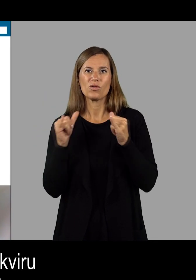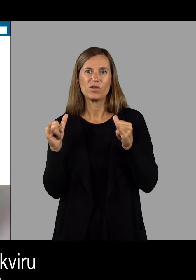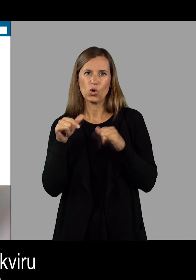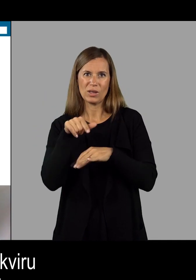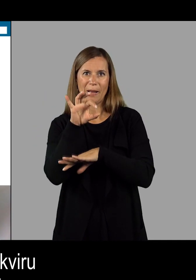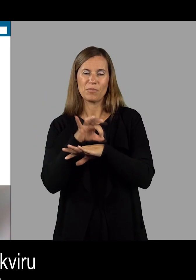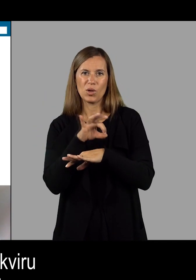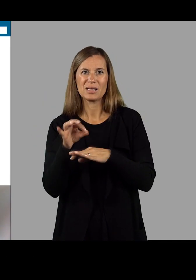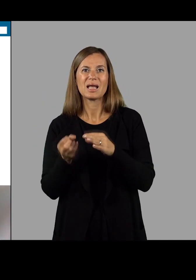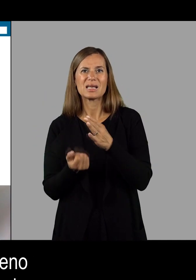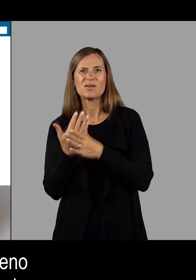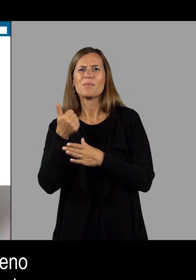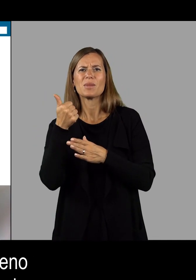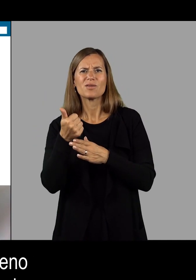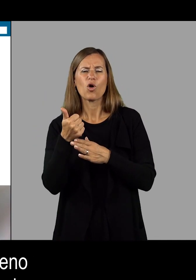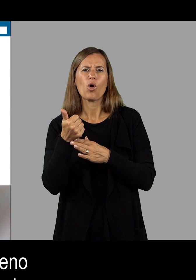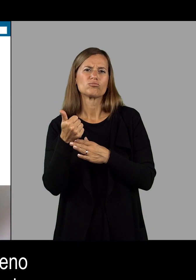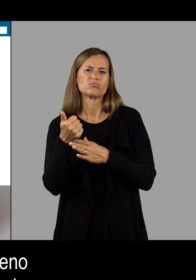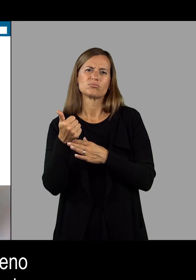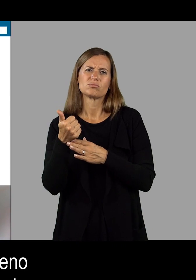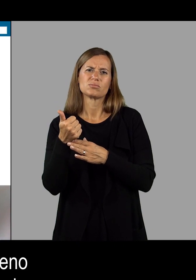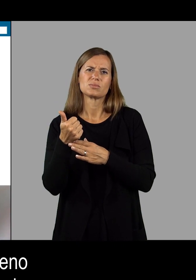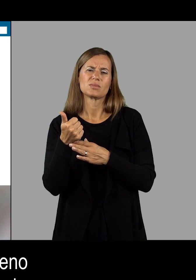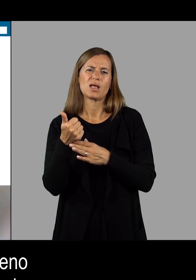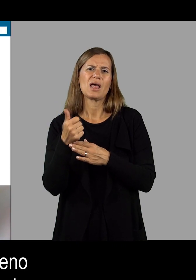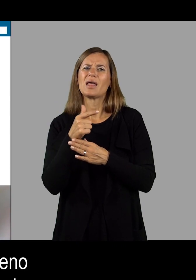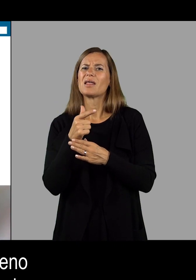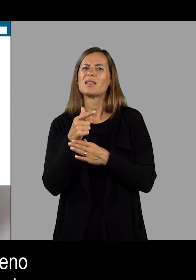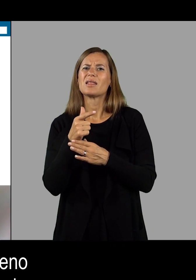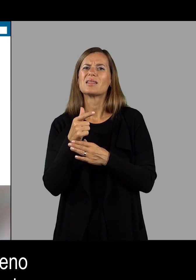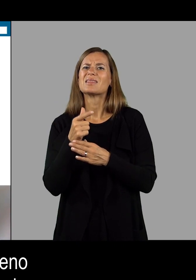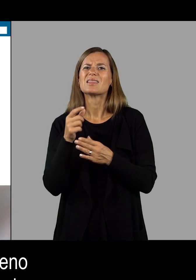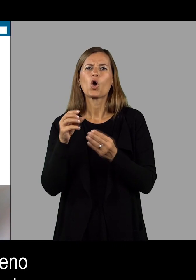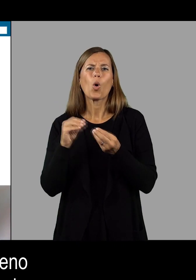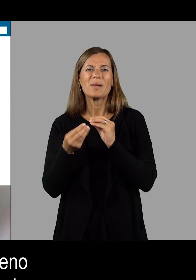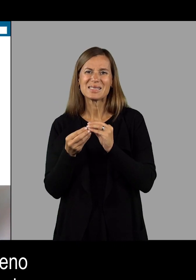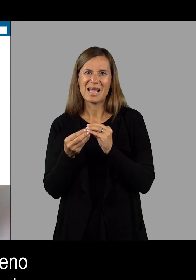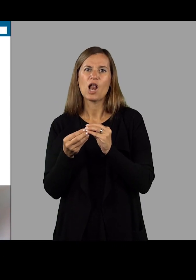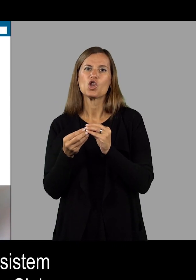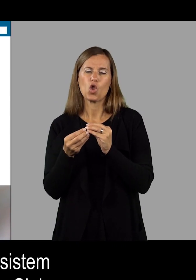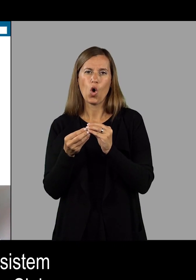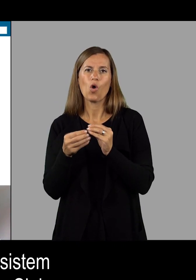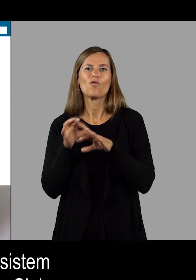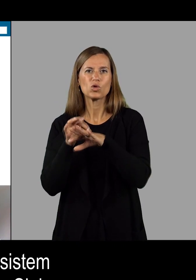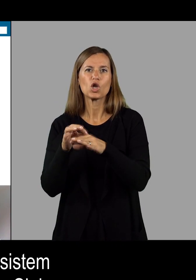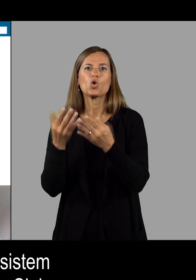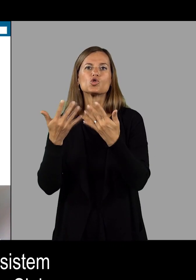mVstopnica razvili prvo komercialno govorno vodeno storitev nakupa kinostopnic.